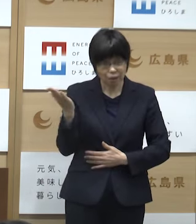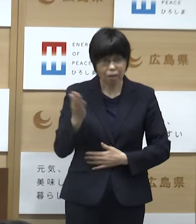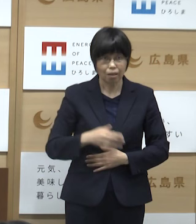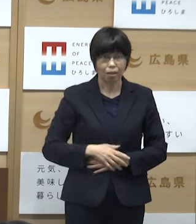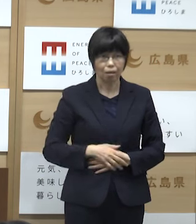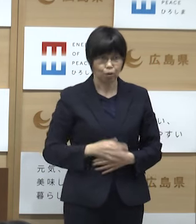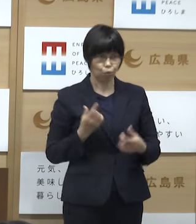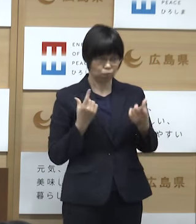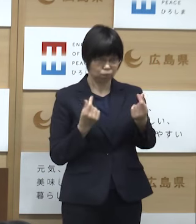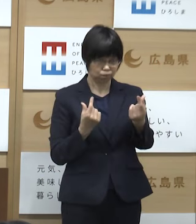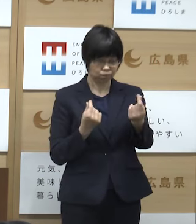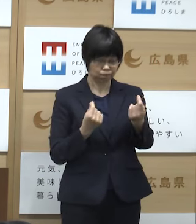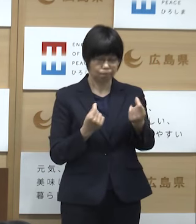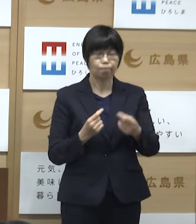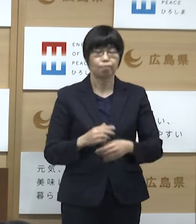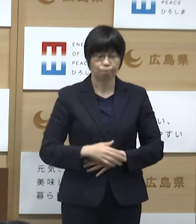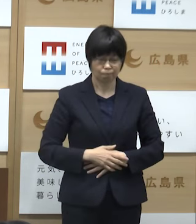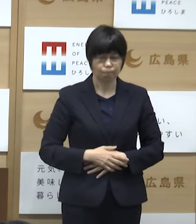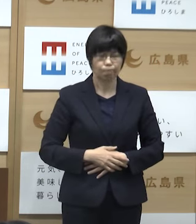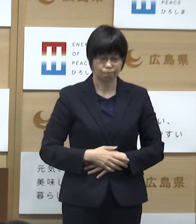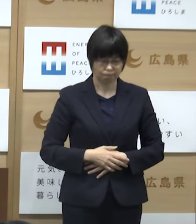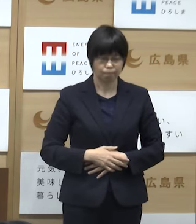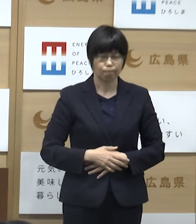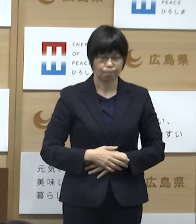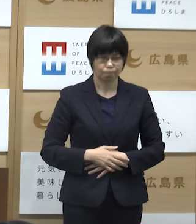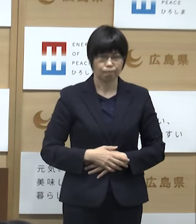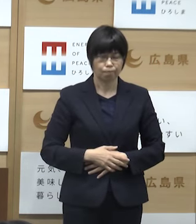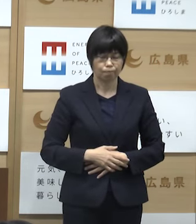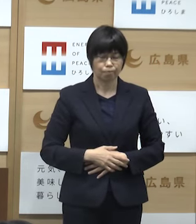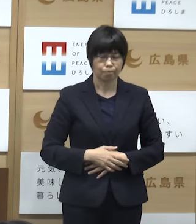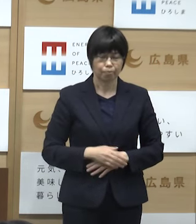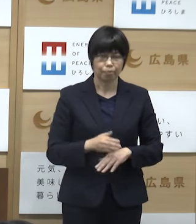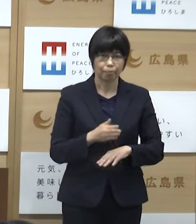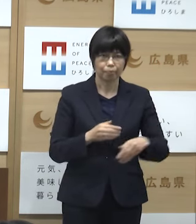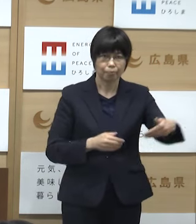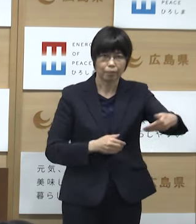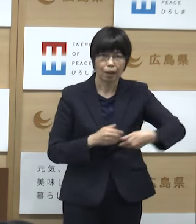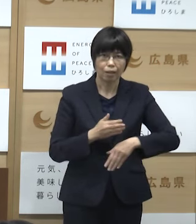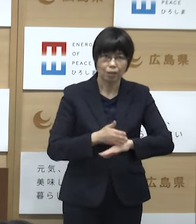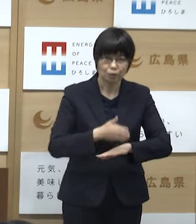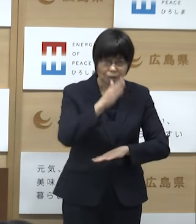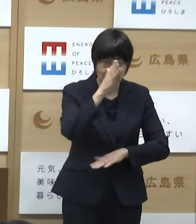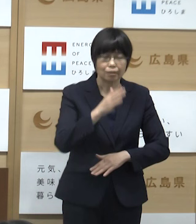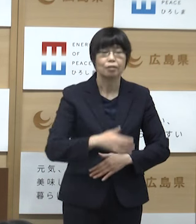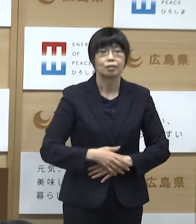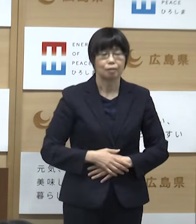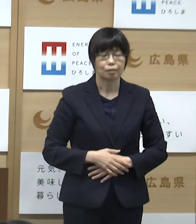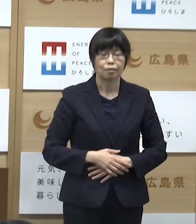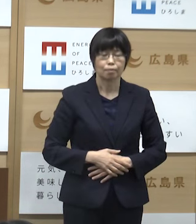しょうか。 いやいや、もう本当ですね、はい、 ありがとうございます。